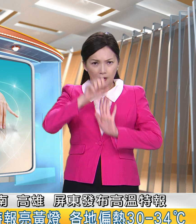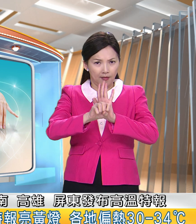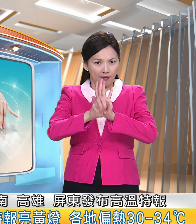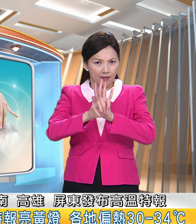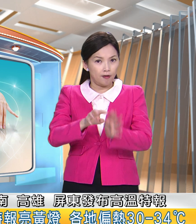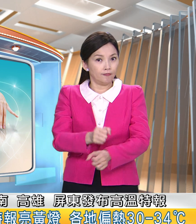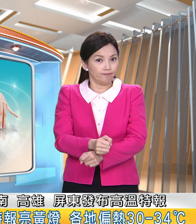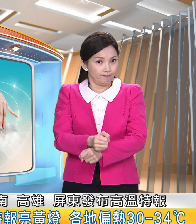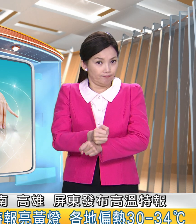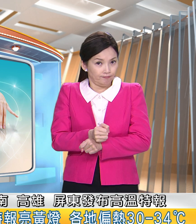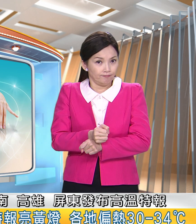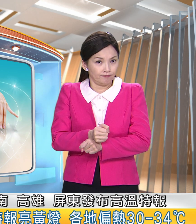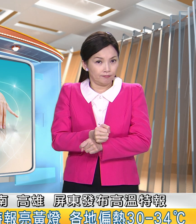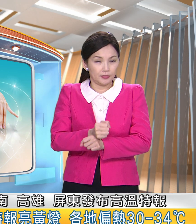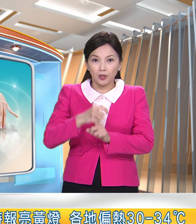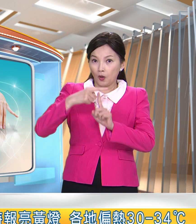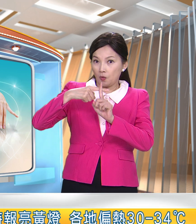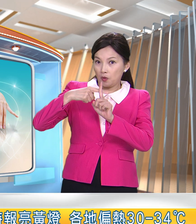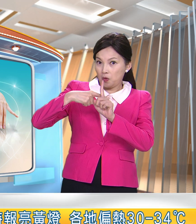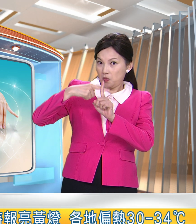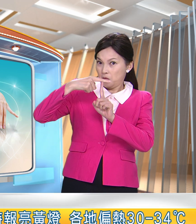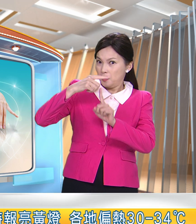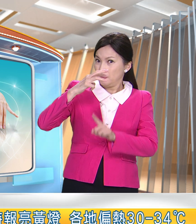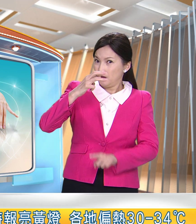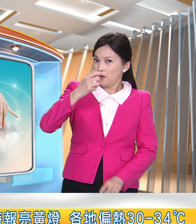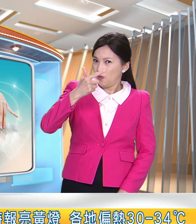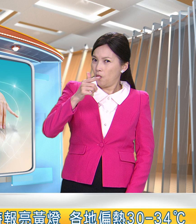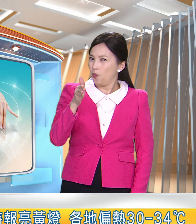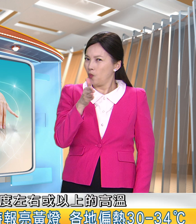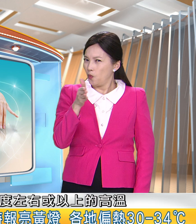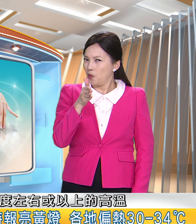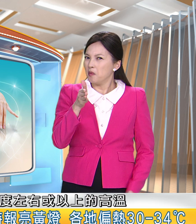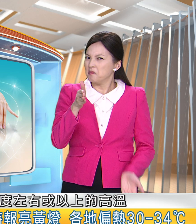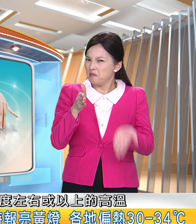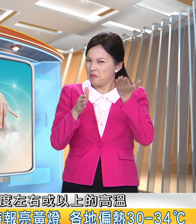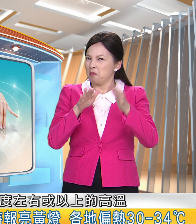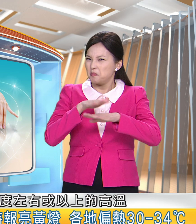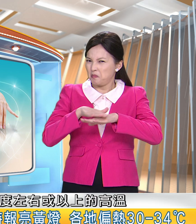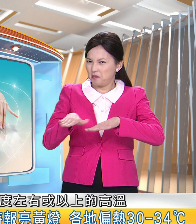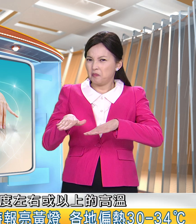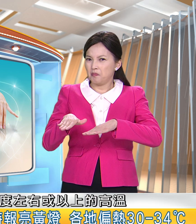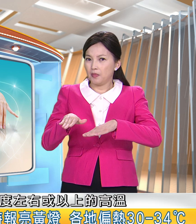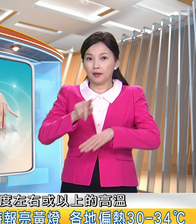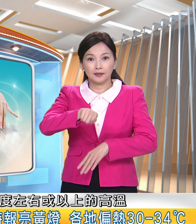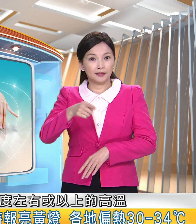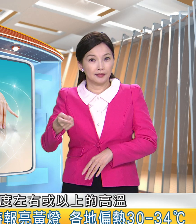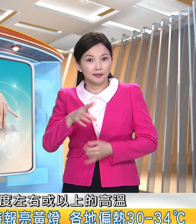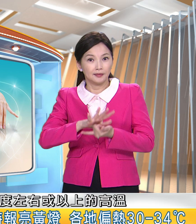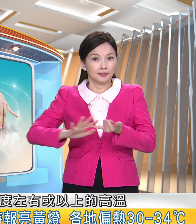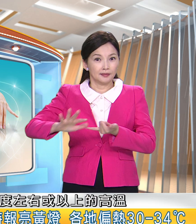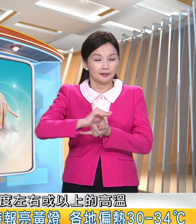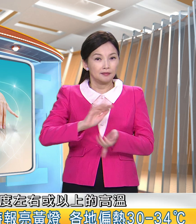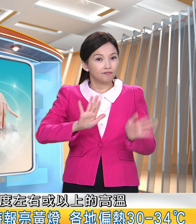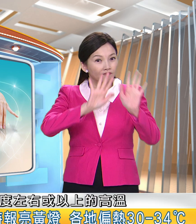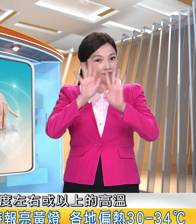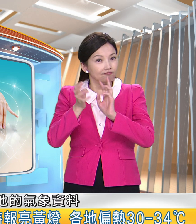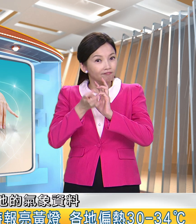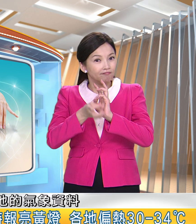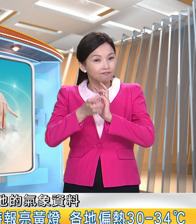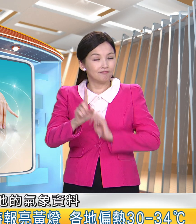布高温特报，都是黄色灯号，有机会来到36度左右或以上的高温。接着就提供您